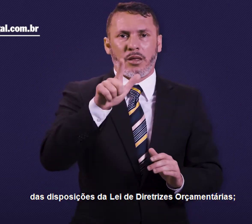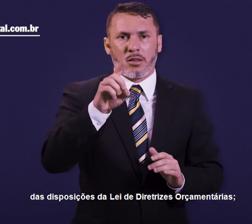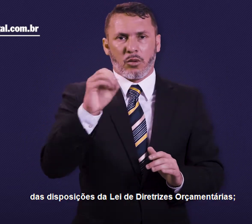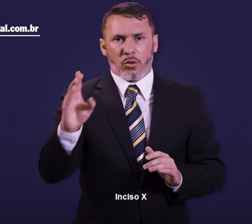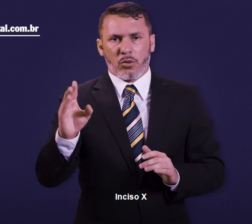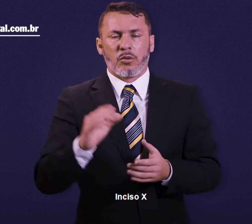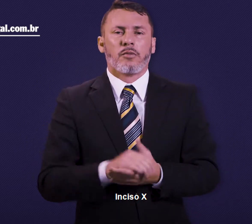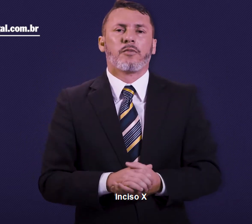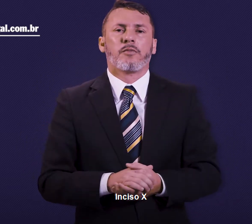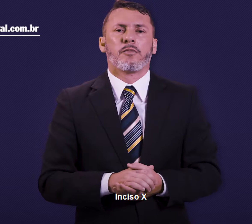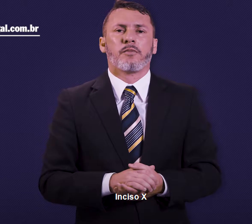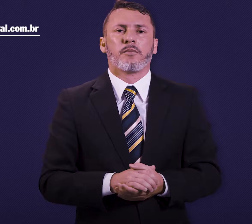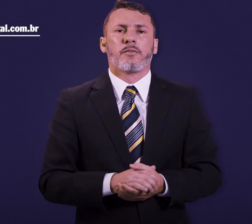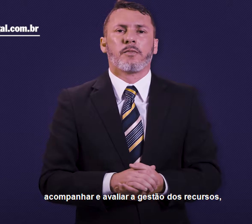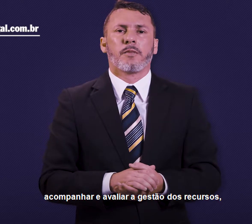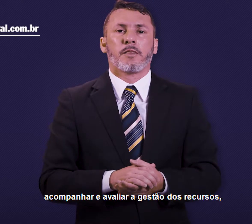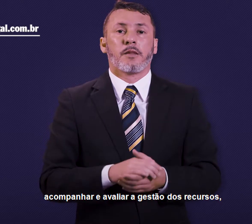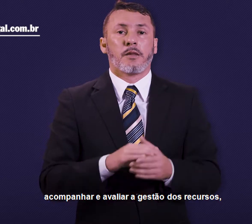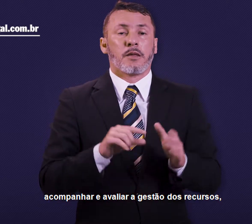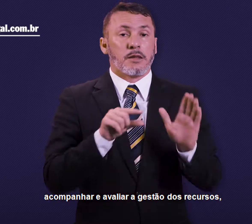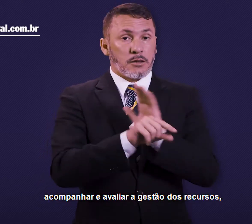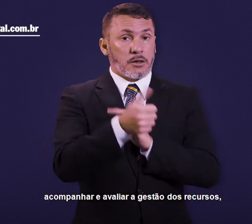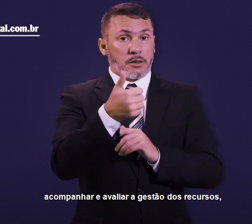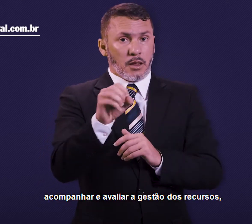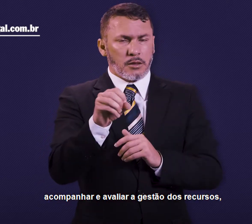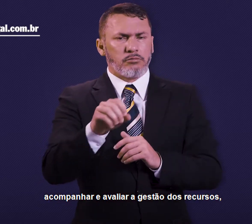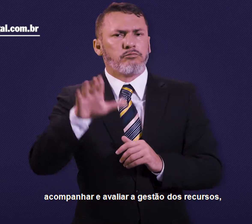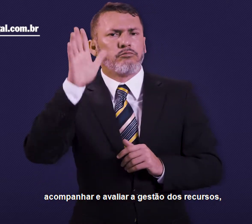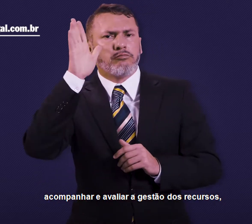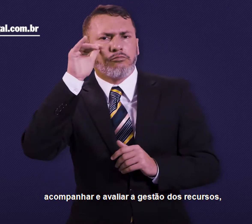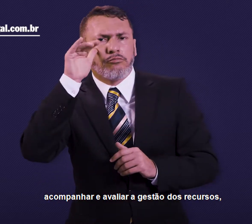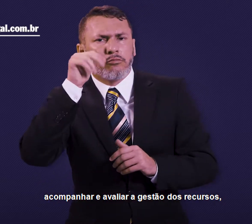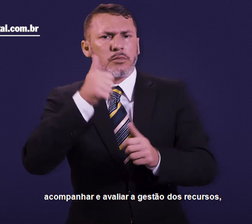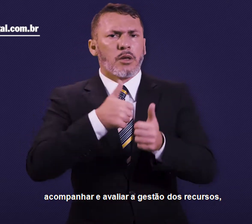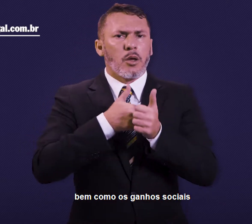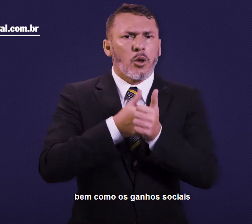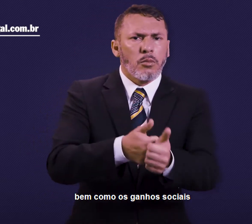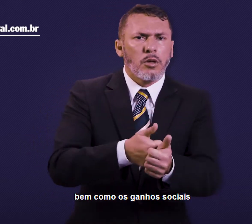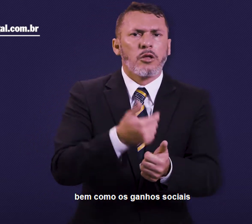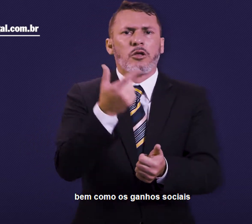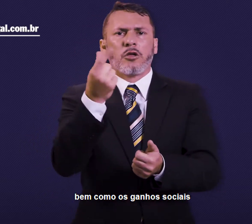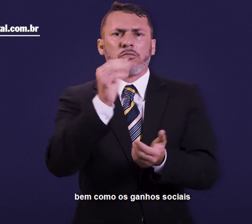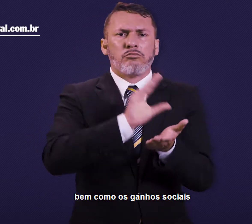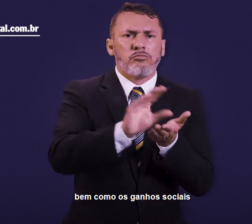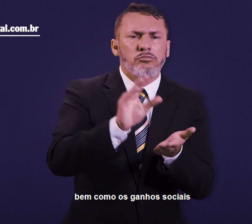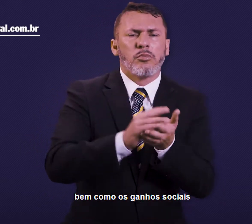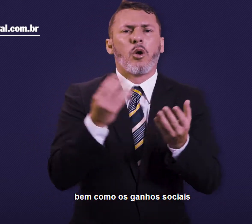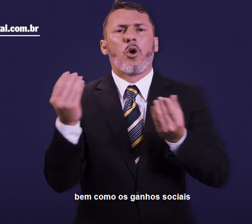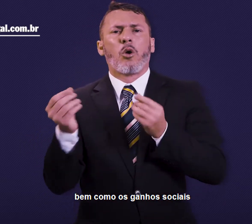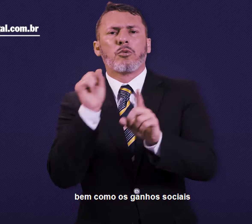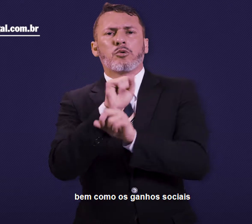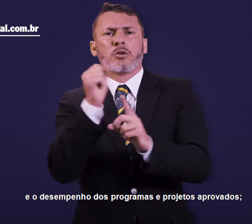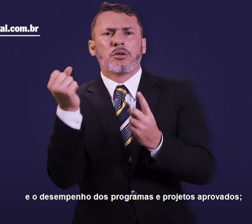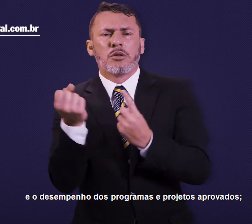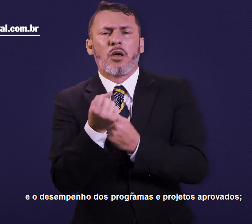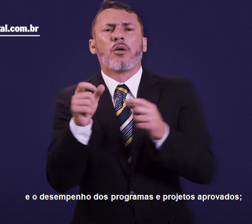Orçamentárias. Inciso 10. Acompanhar e avaliar a gestão dos recursos, bem como os ganhos sociais e o desempenho